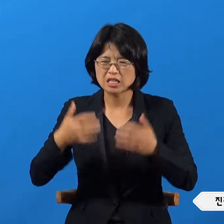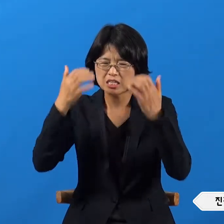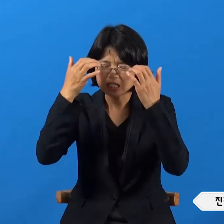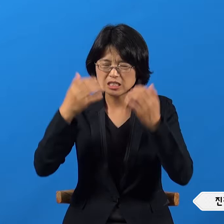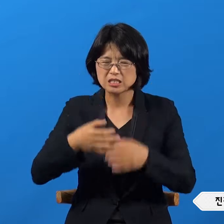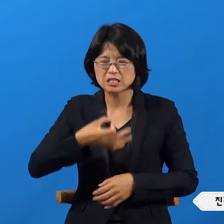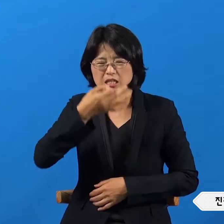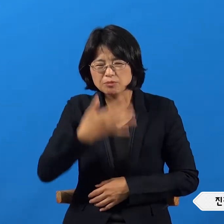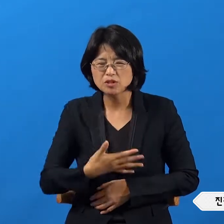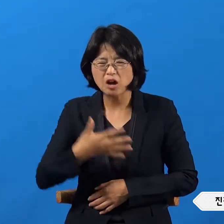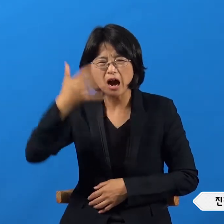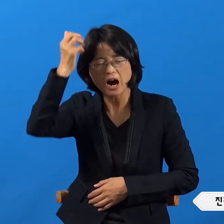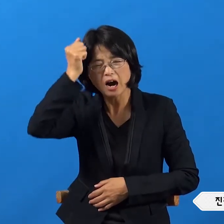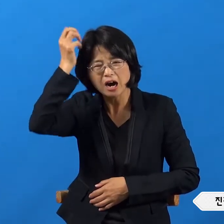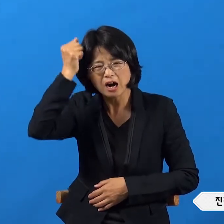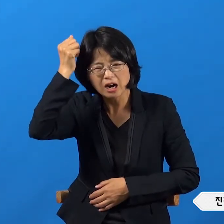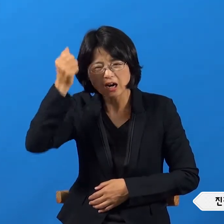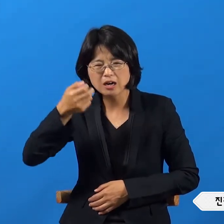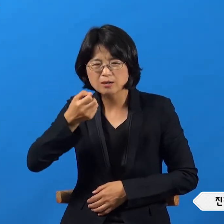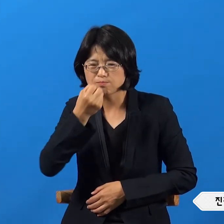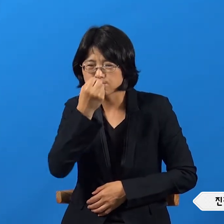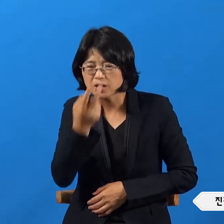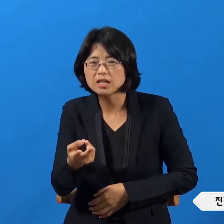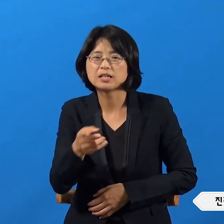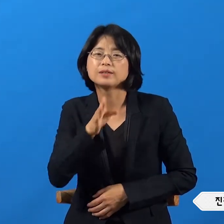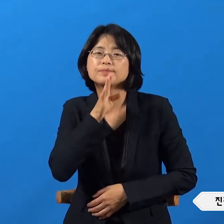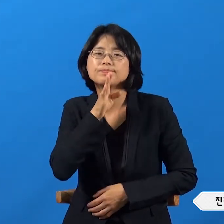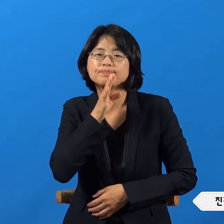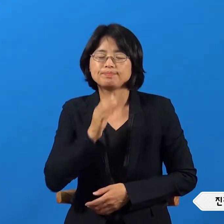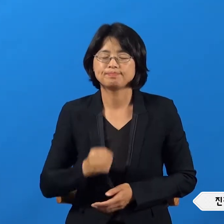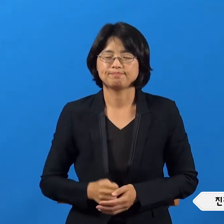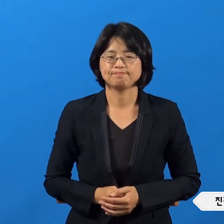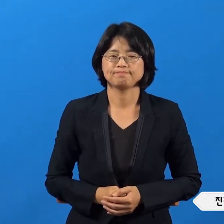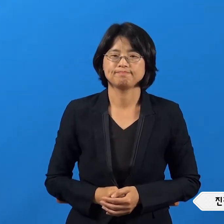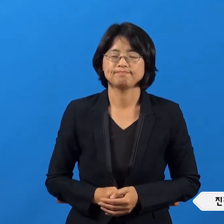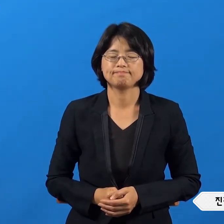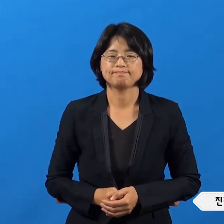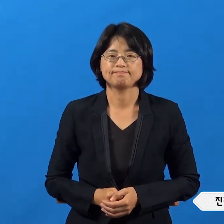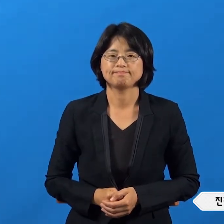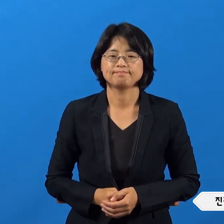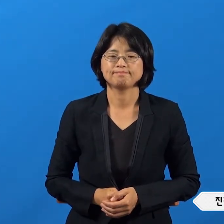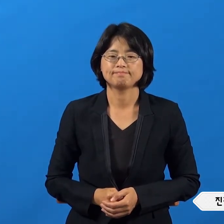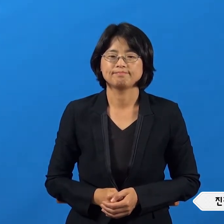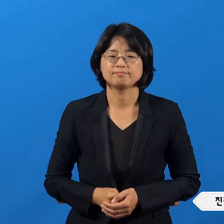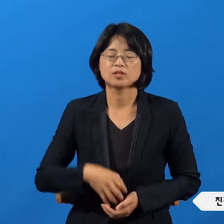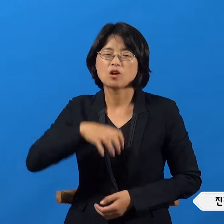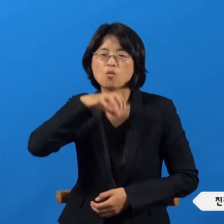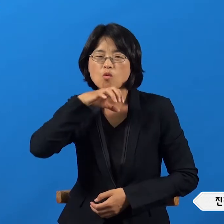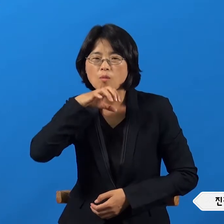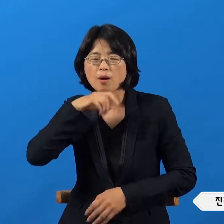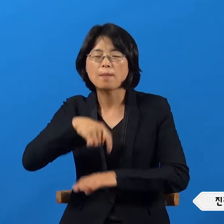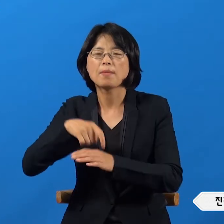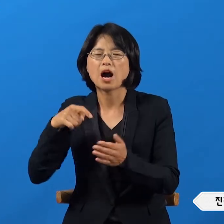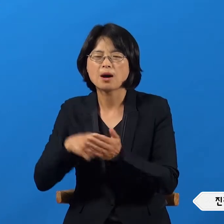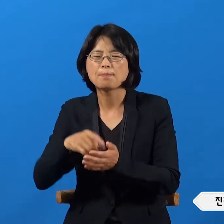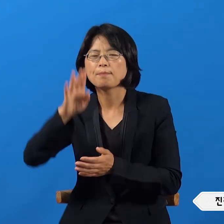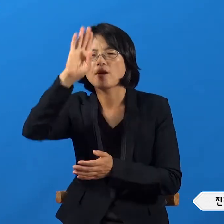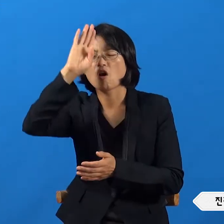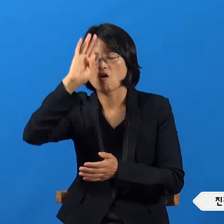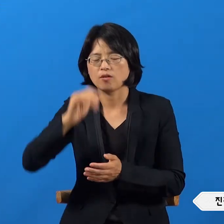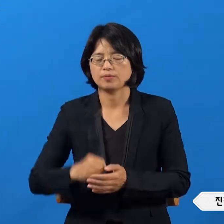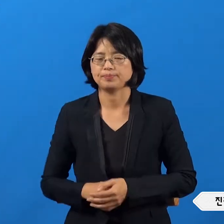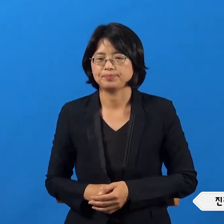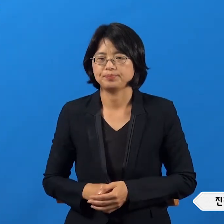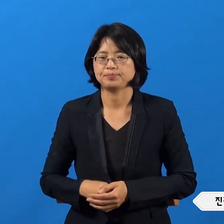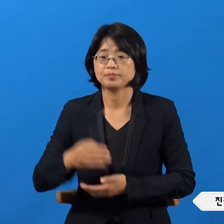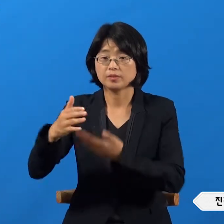않을 수가 없습니다. 원망은 마음의 병입니다. 하나님이 그들에게 물을 주셨습니다.